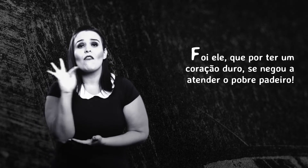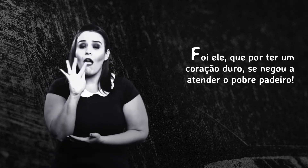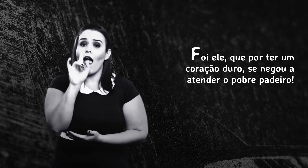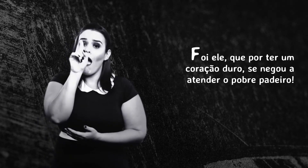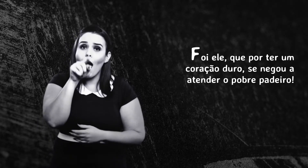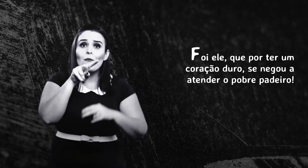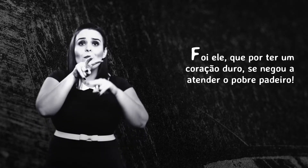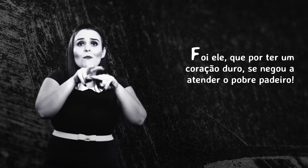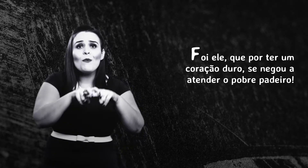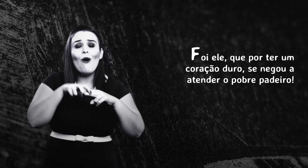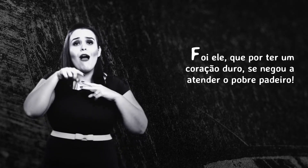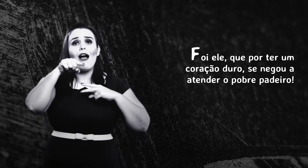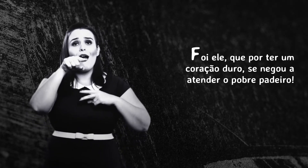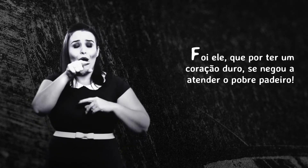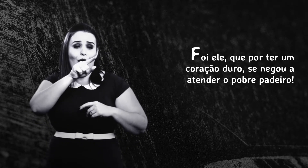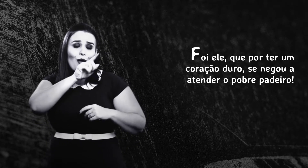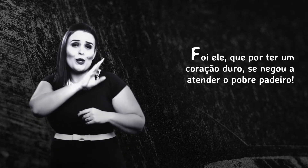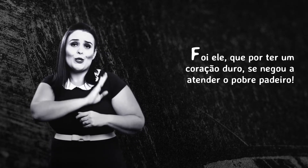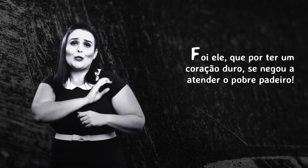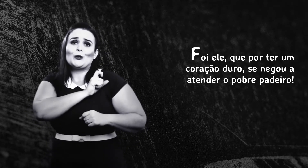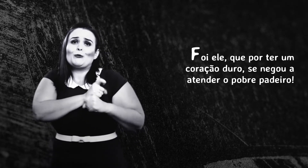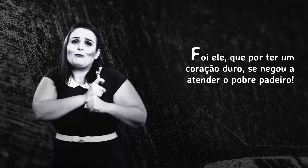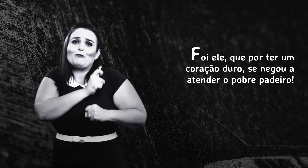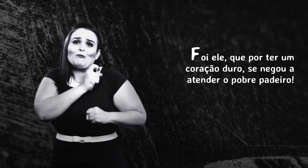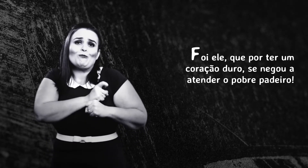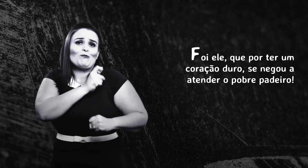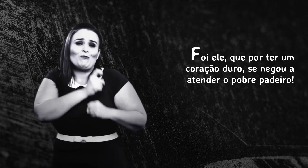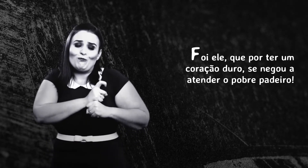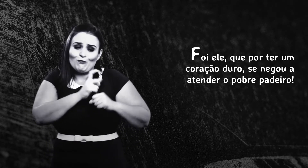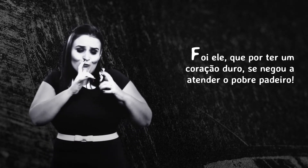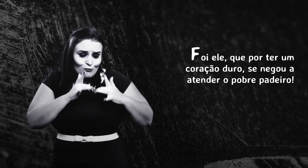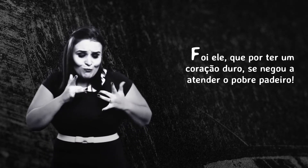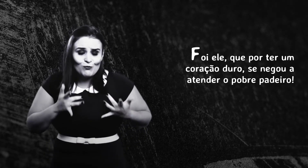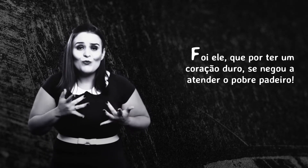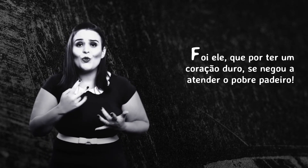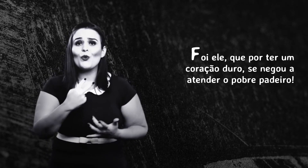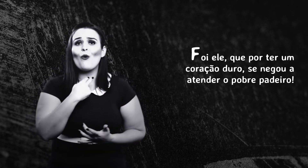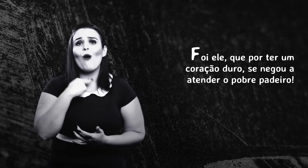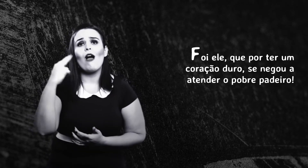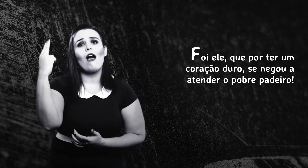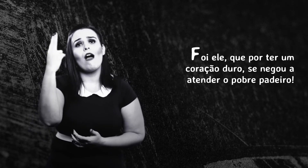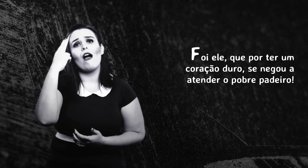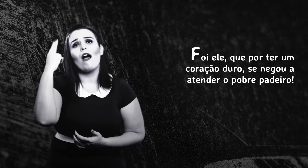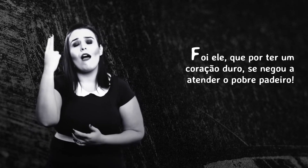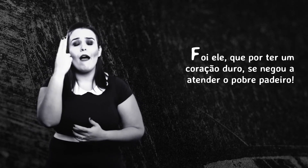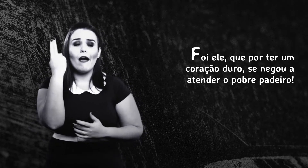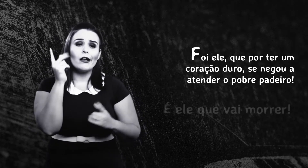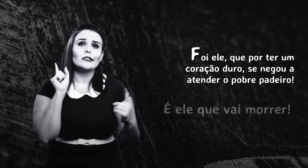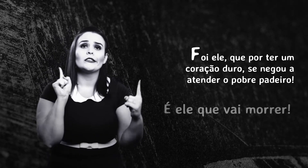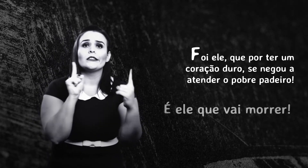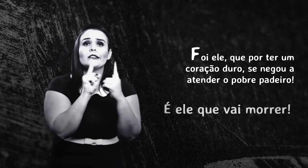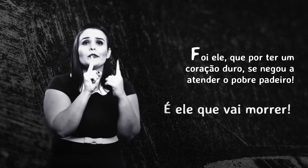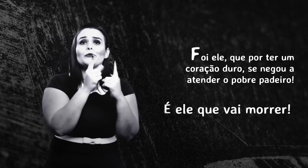ele que, por ter um coração duro, se negou a atender o pobre padeiro. É ele que vai